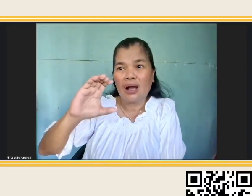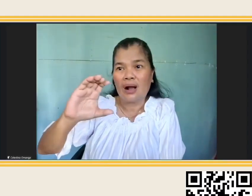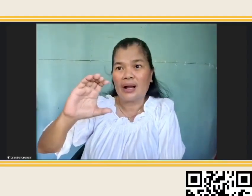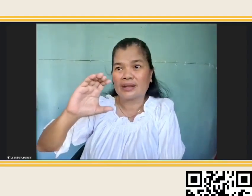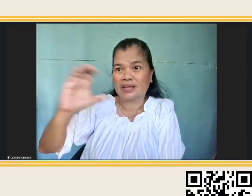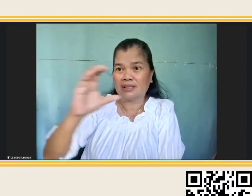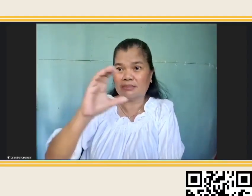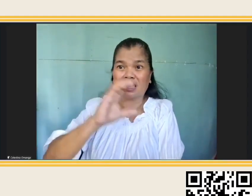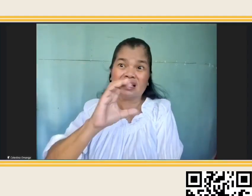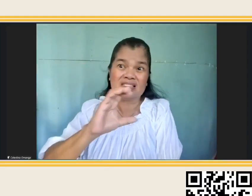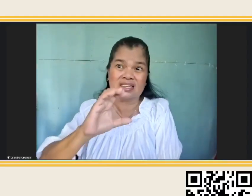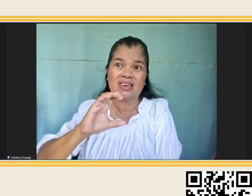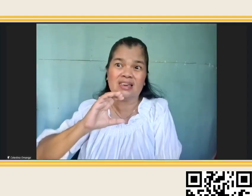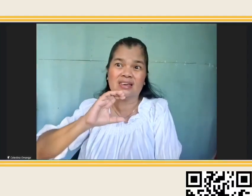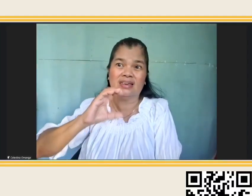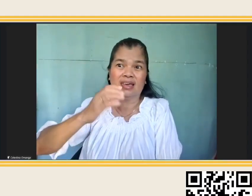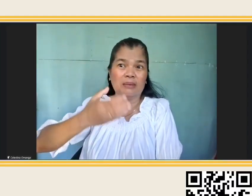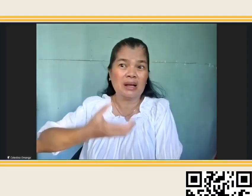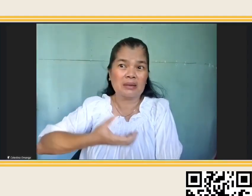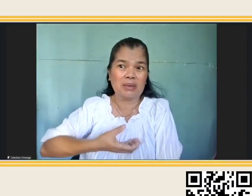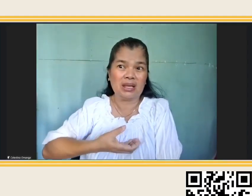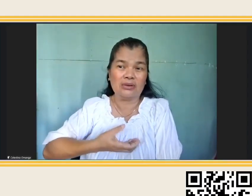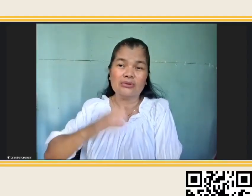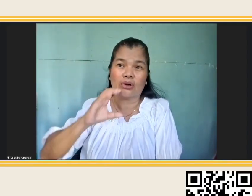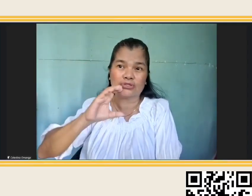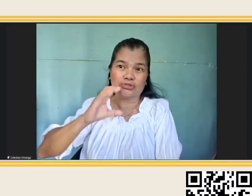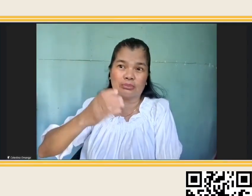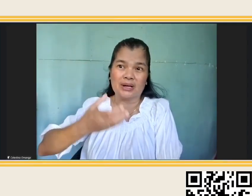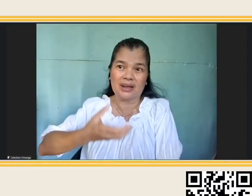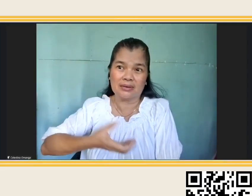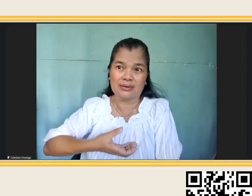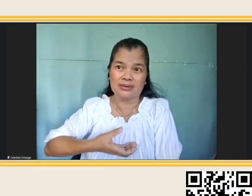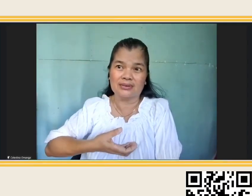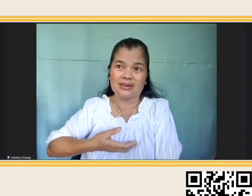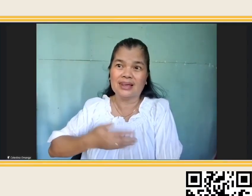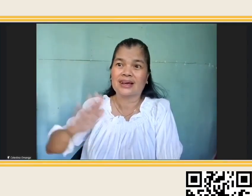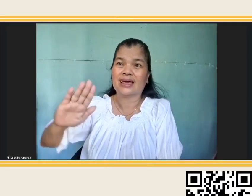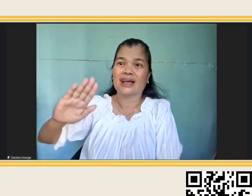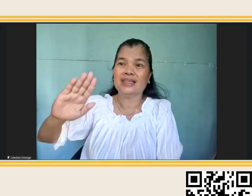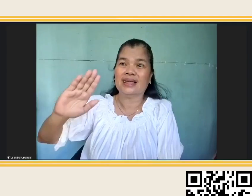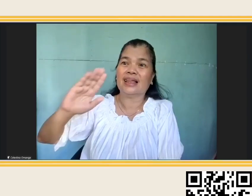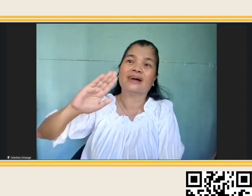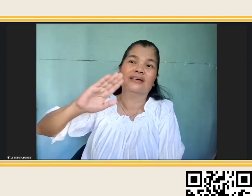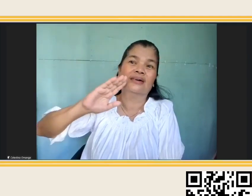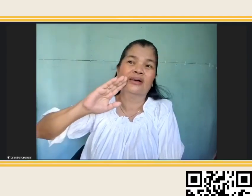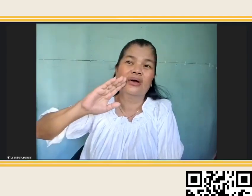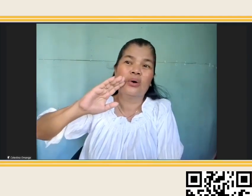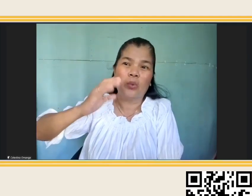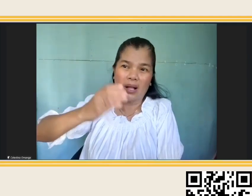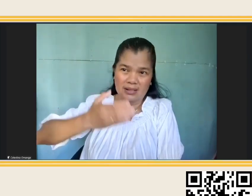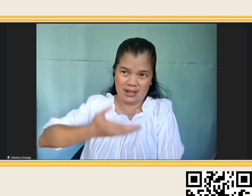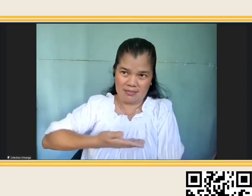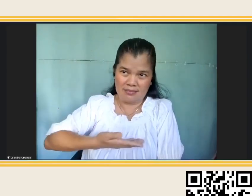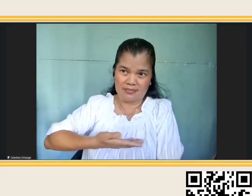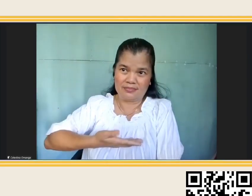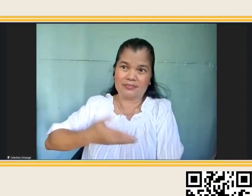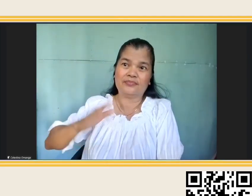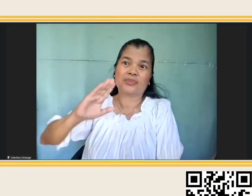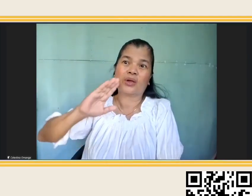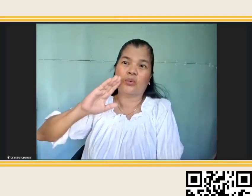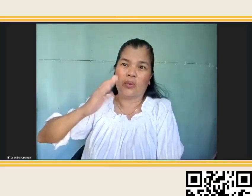niyong i-art na maging ngisi. Iba ng meaning nun, customer na yun. Kaya ganyan lang.